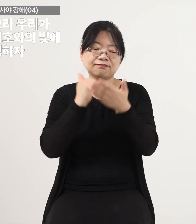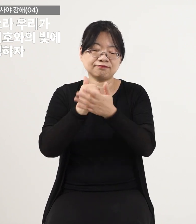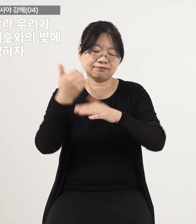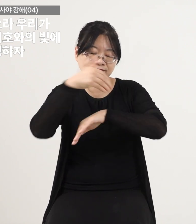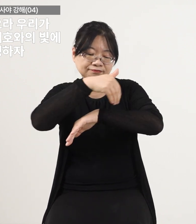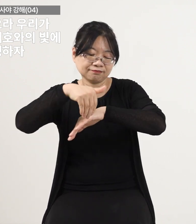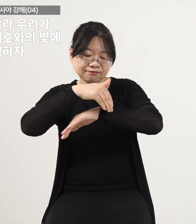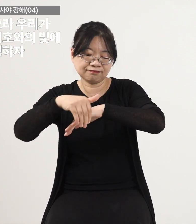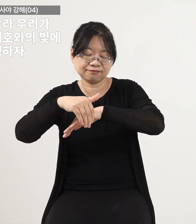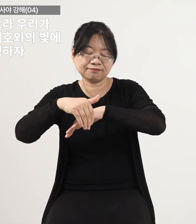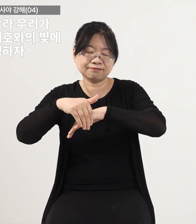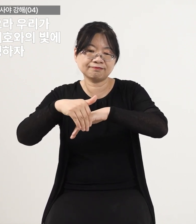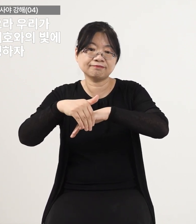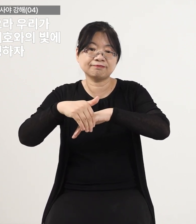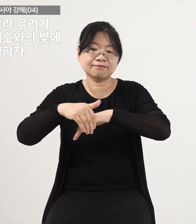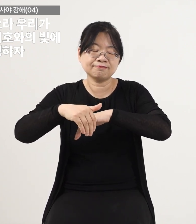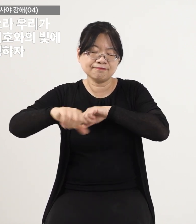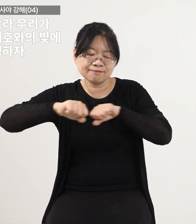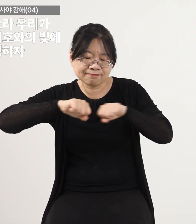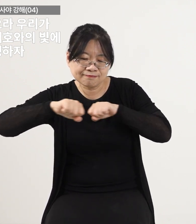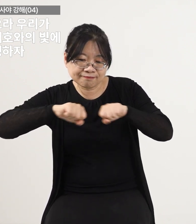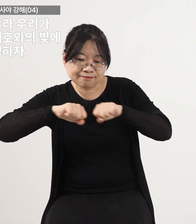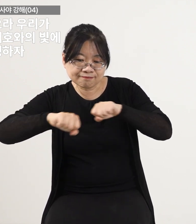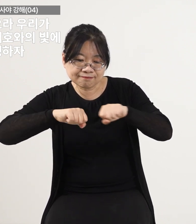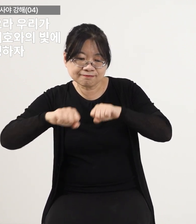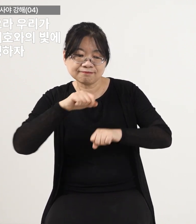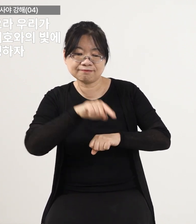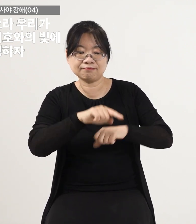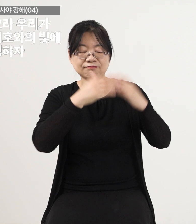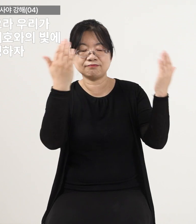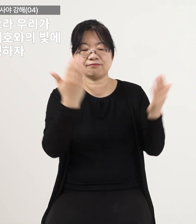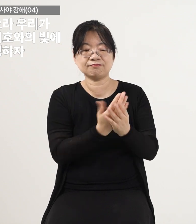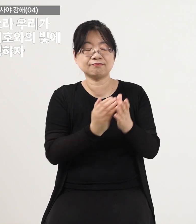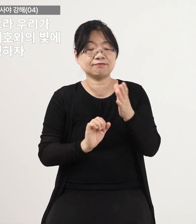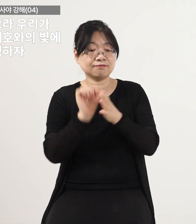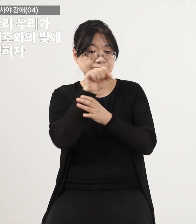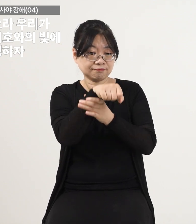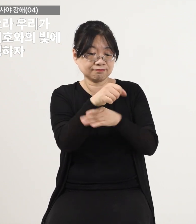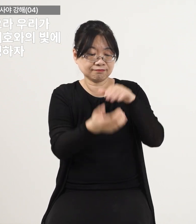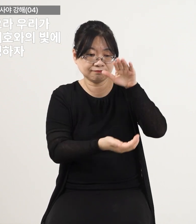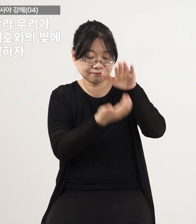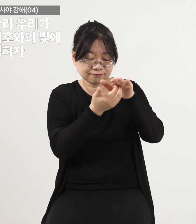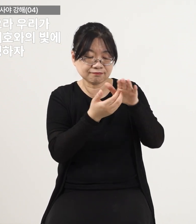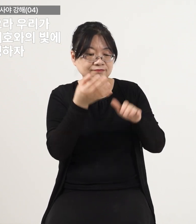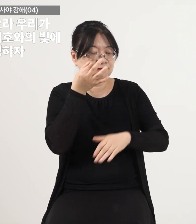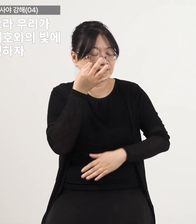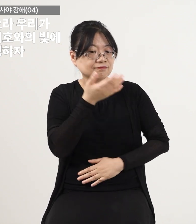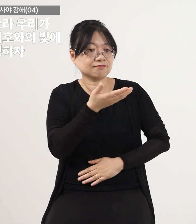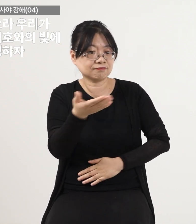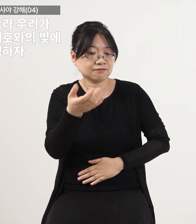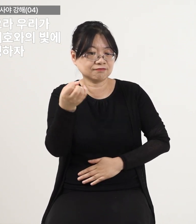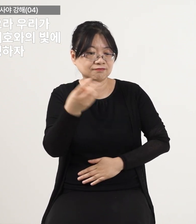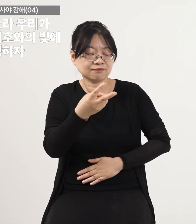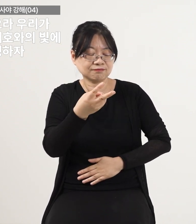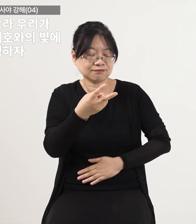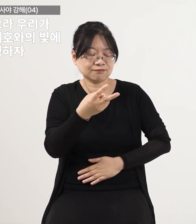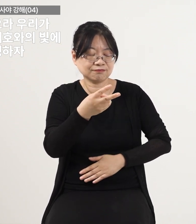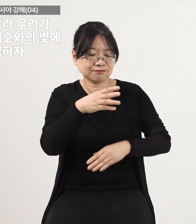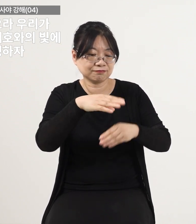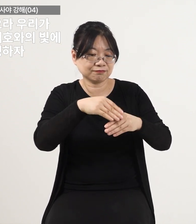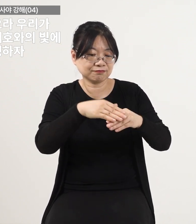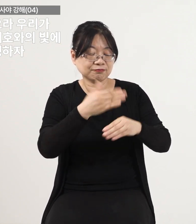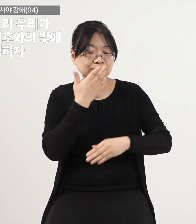본격적으로 개입되어서 그것이 다 결실하고 보여지고